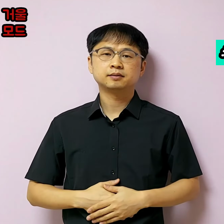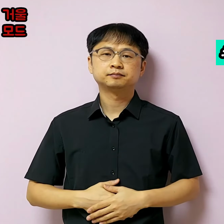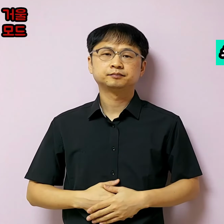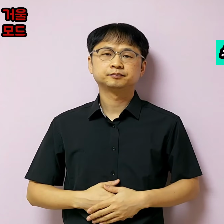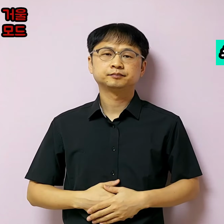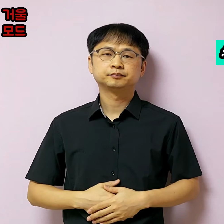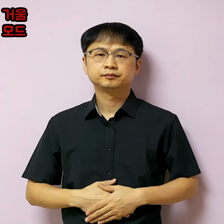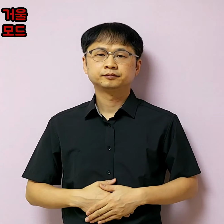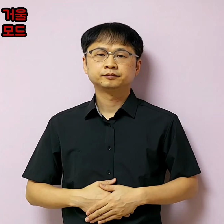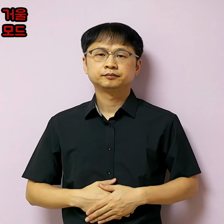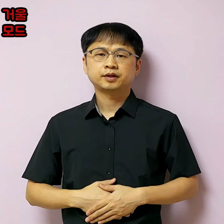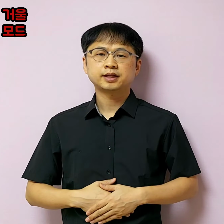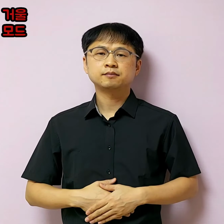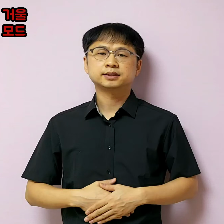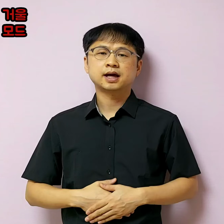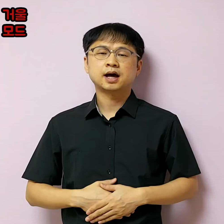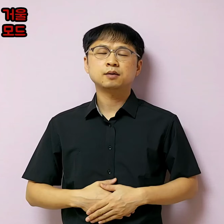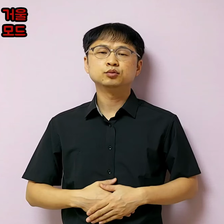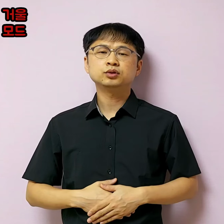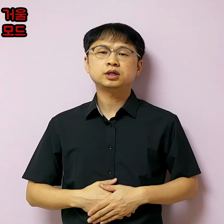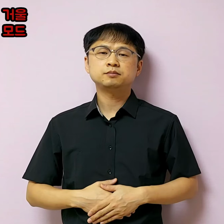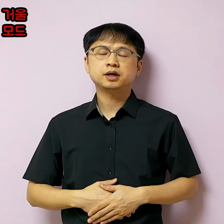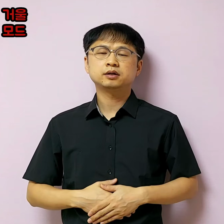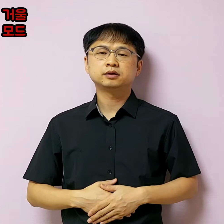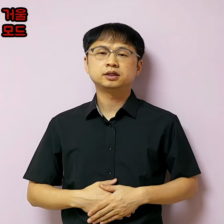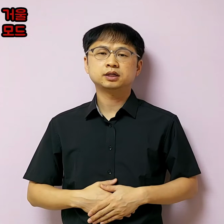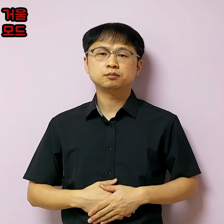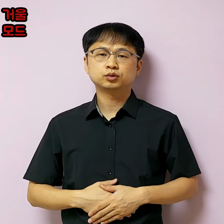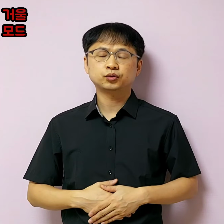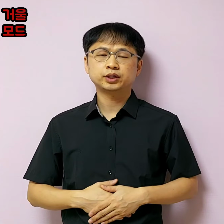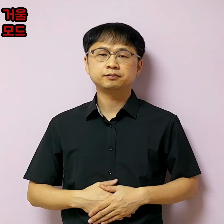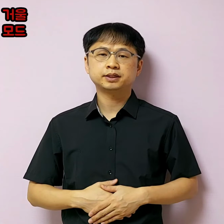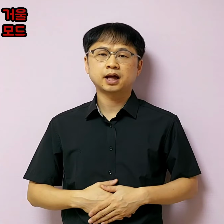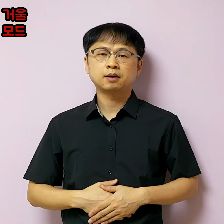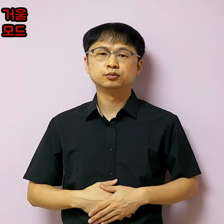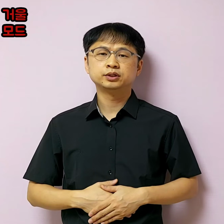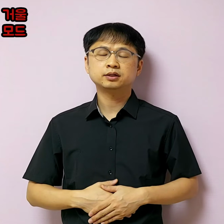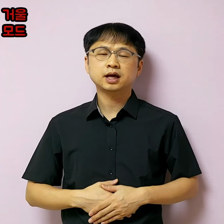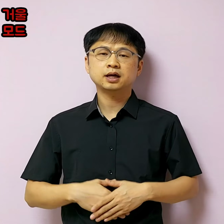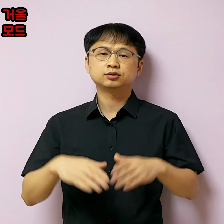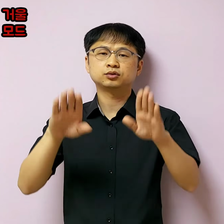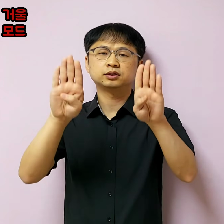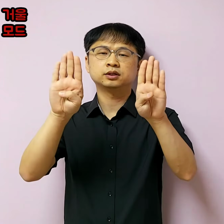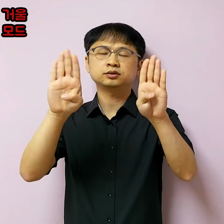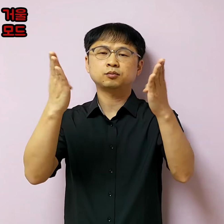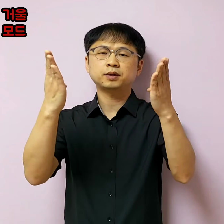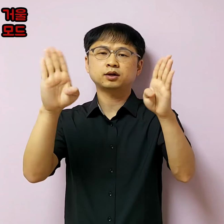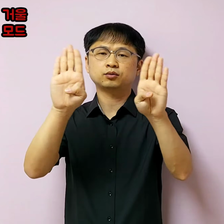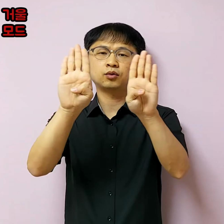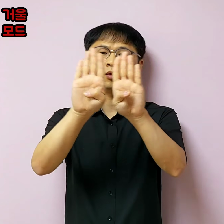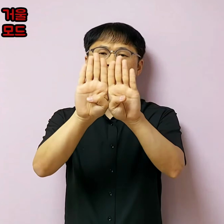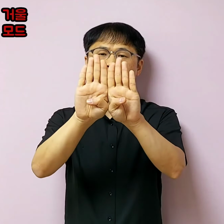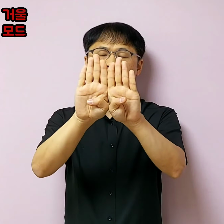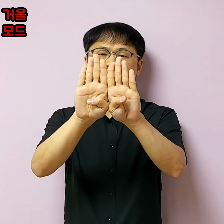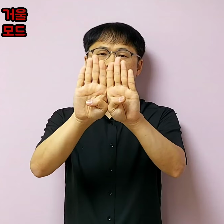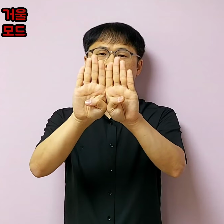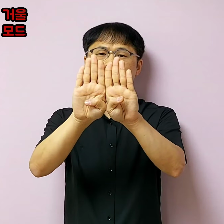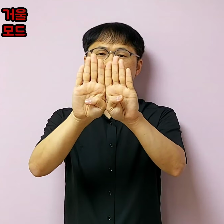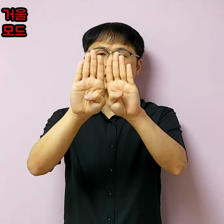됩니다. 네, 다음 가사 문을 열면 들리던 목소리입니다. 문 열다 하는 수어는 손바닥으로 대문 모양